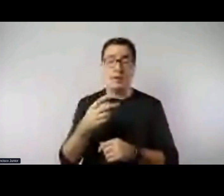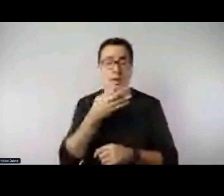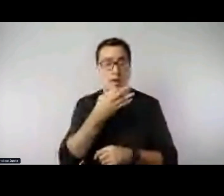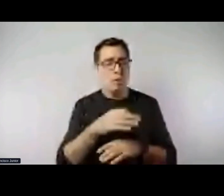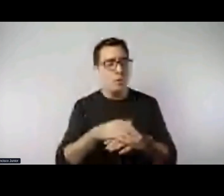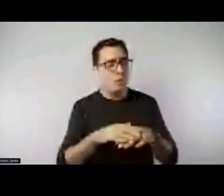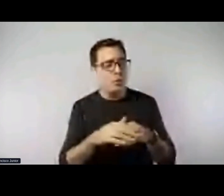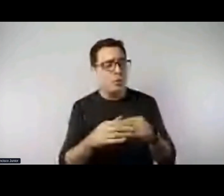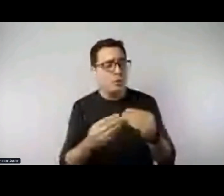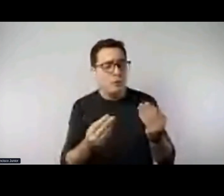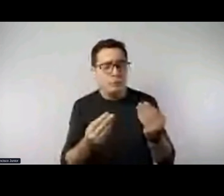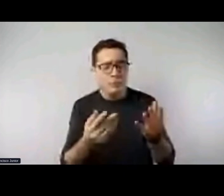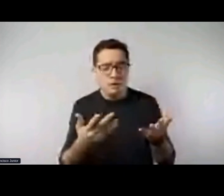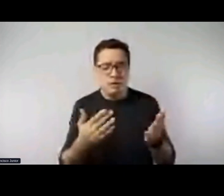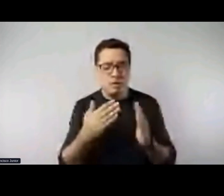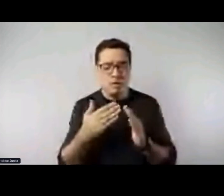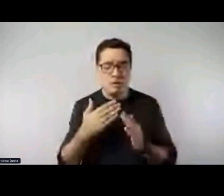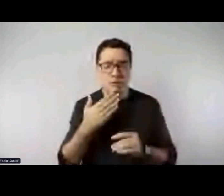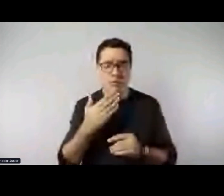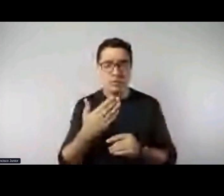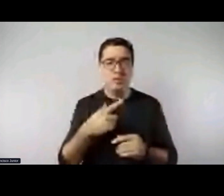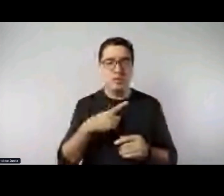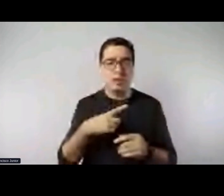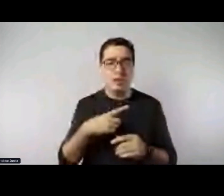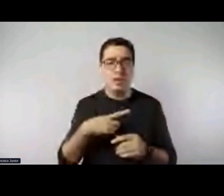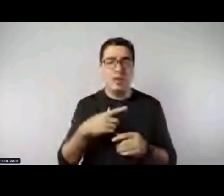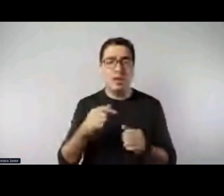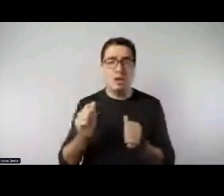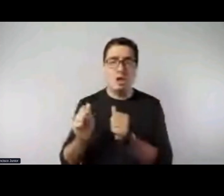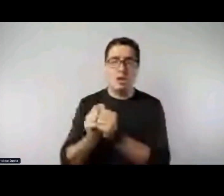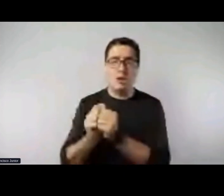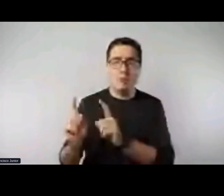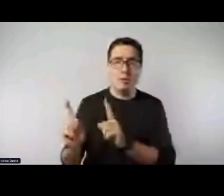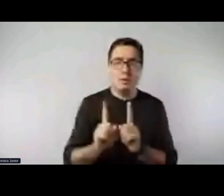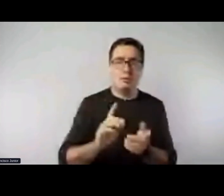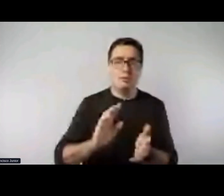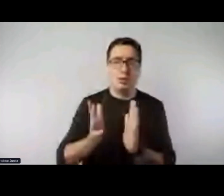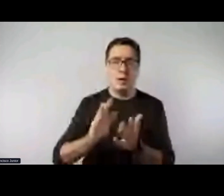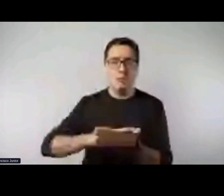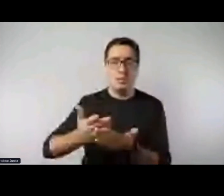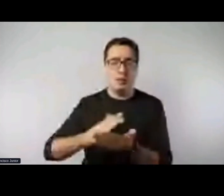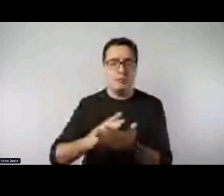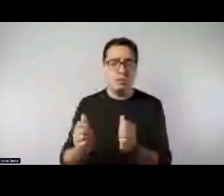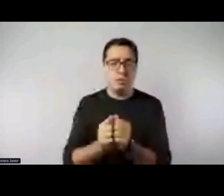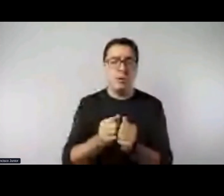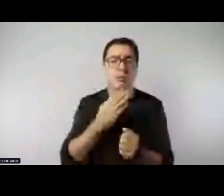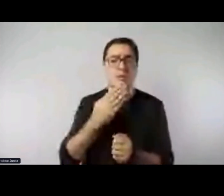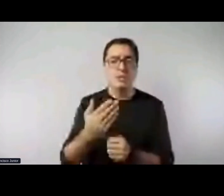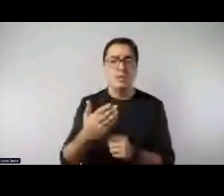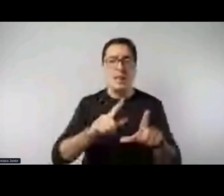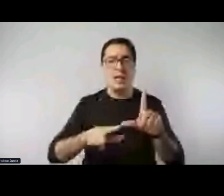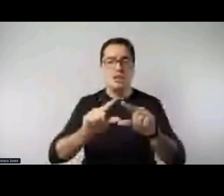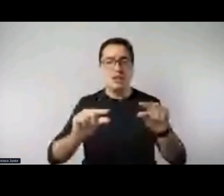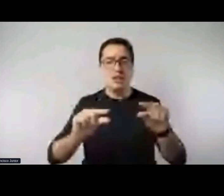para também ter o acompanhamento do intérprete, ou como pedir para ter legenda sempre também.